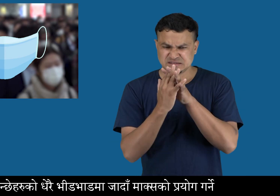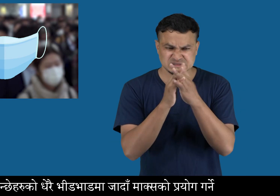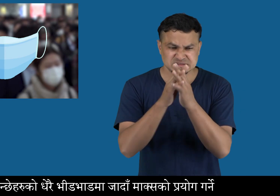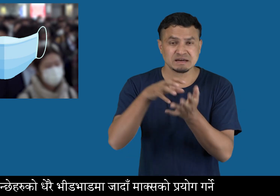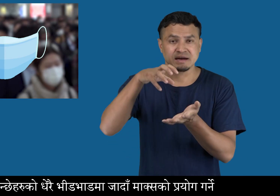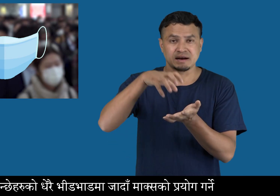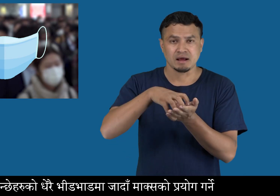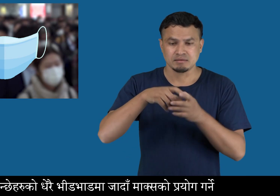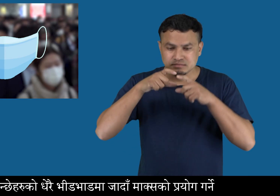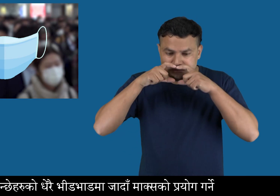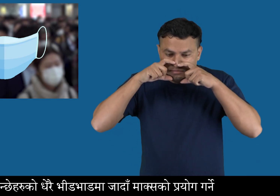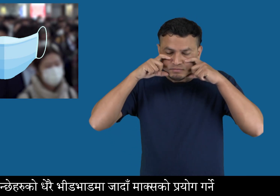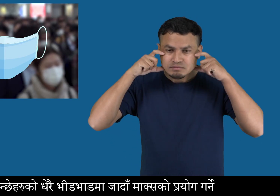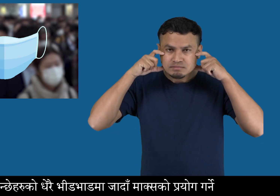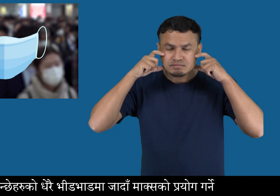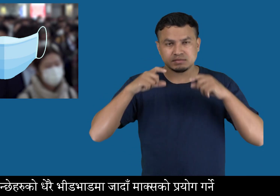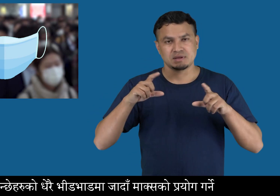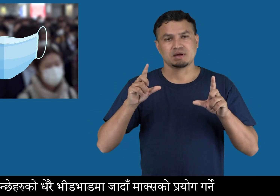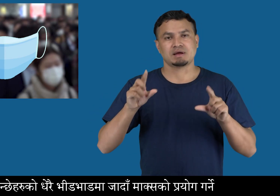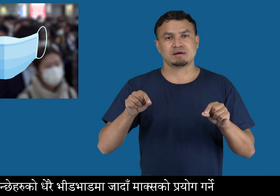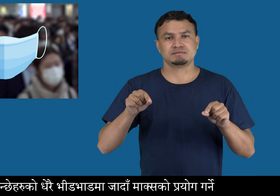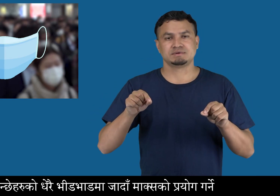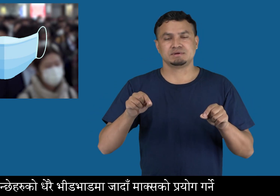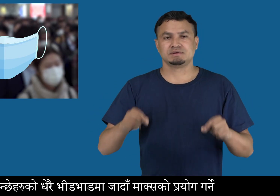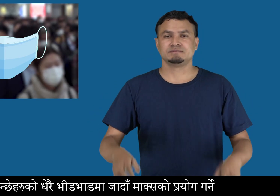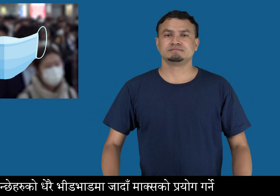मान्छेहरूको धेरै भिडभाडमा जाँदा मास्कको प्रयोग गर्ने।